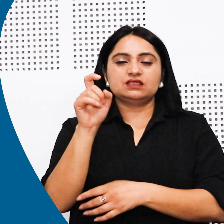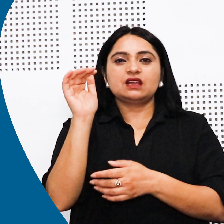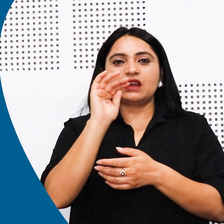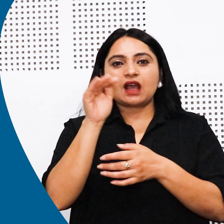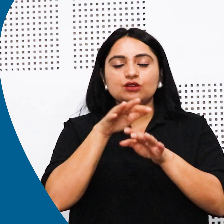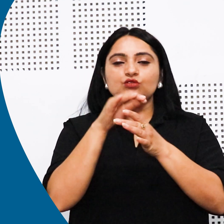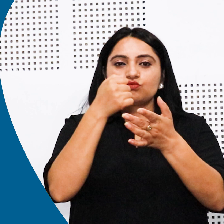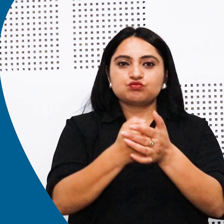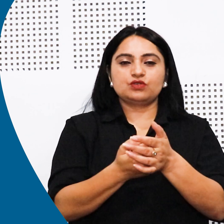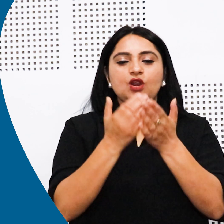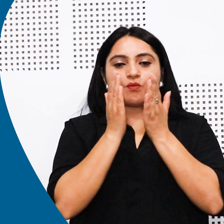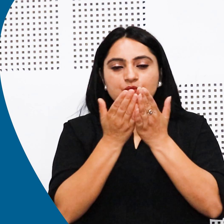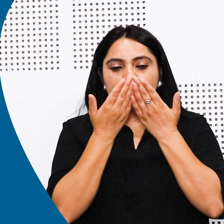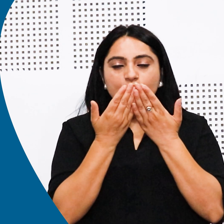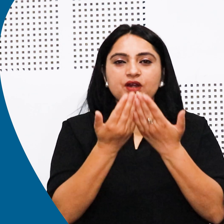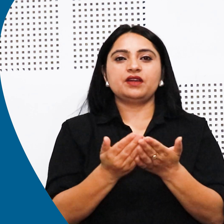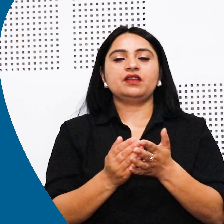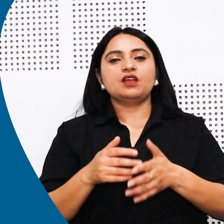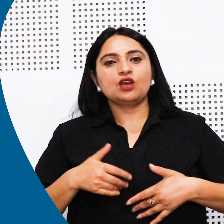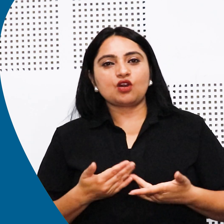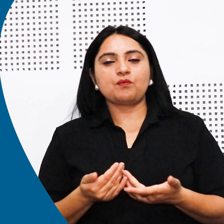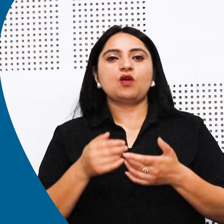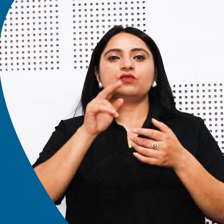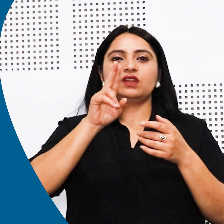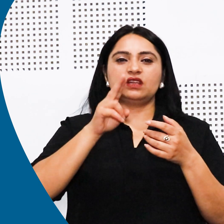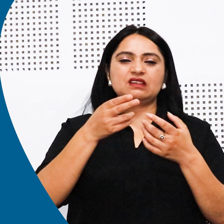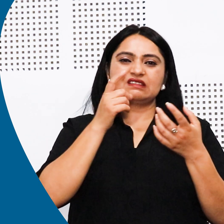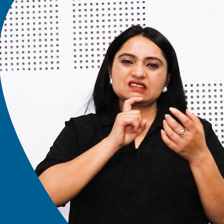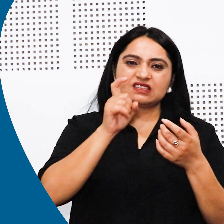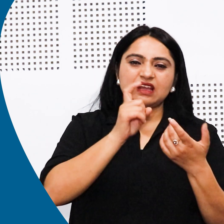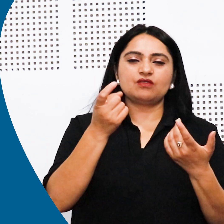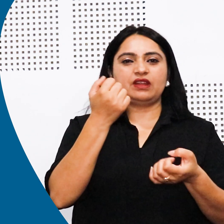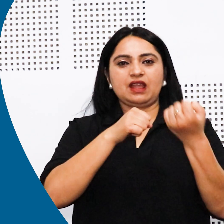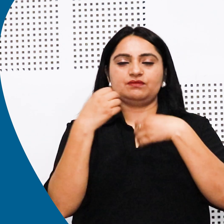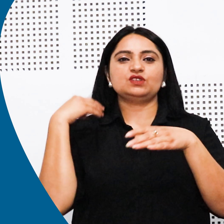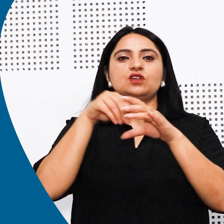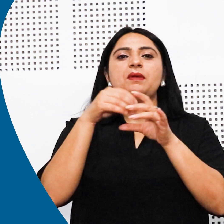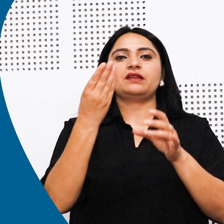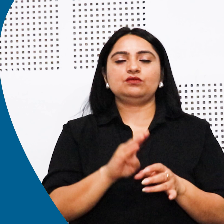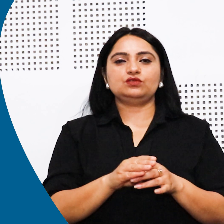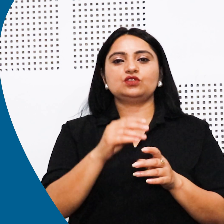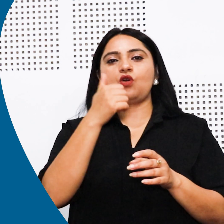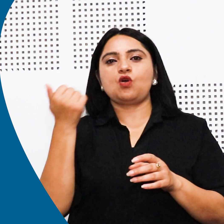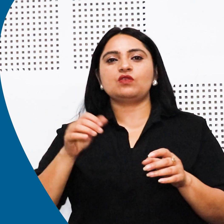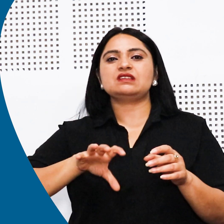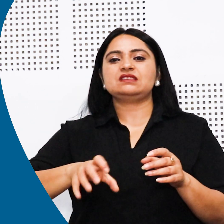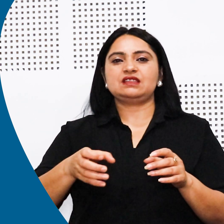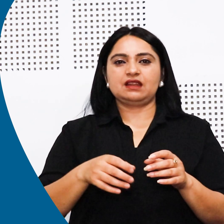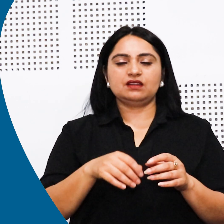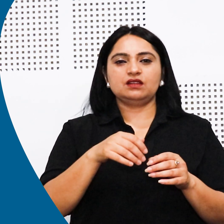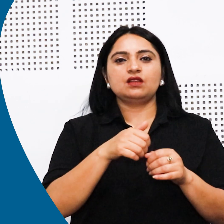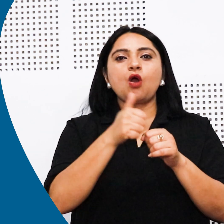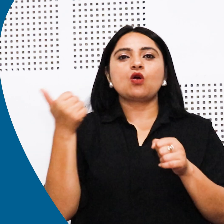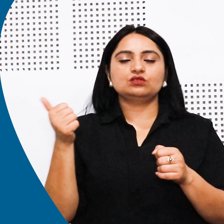पुस्तक पढ्ने, रमाउने, भजन कीर्तन लगायतका क्रियाकलापमा सहभागी हुन्छन्। अर्का स्थानीय